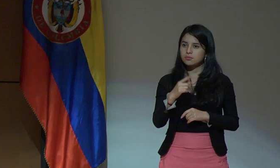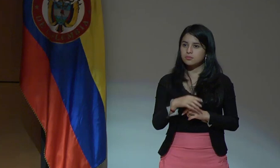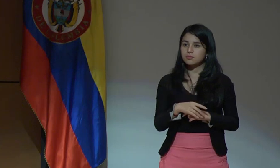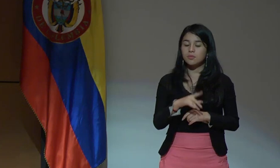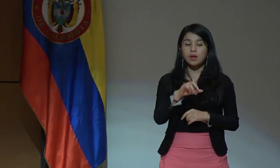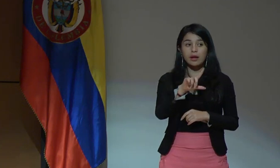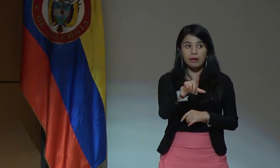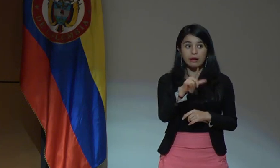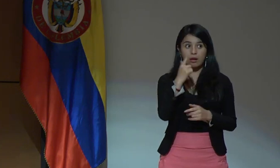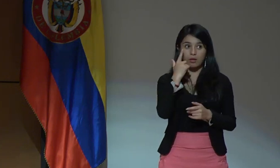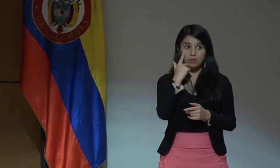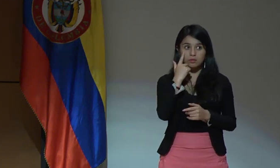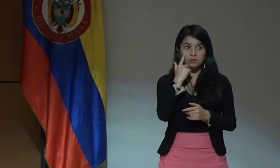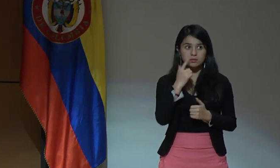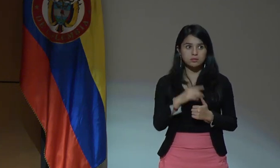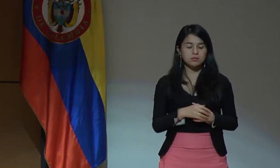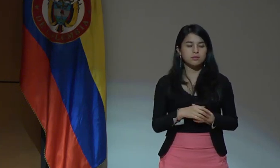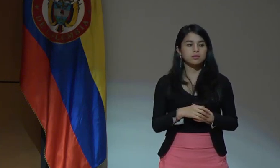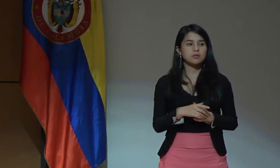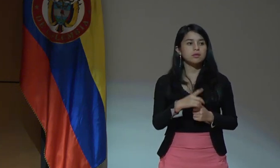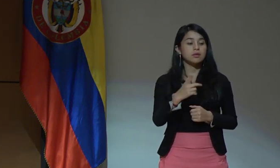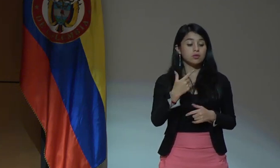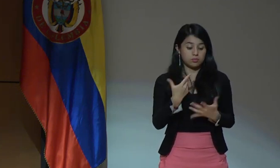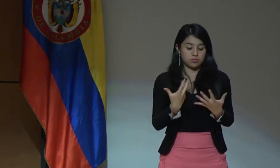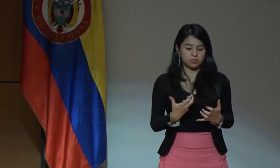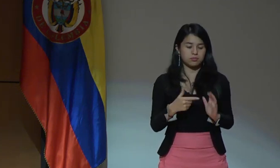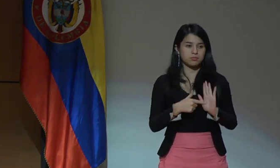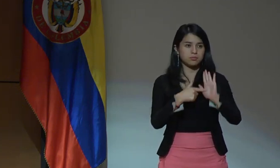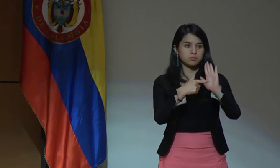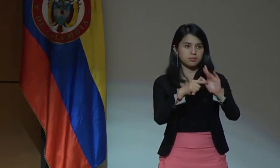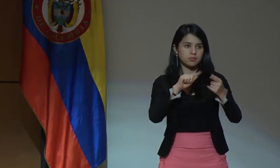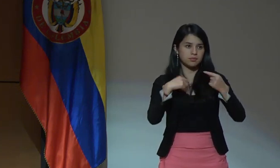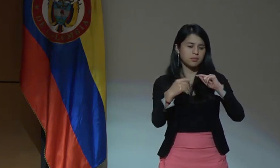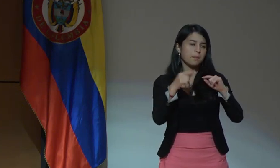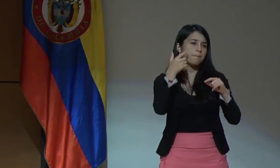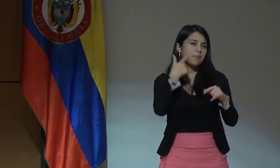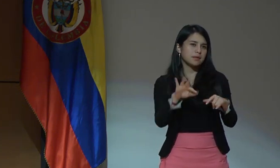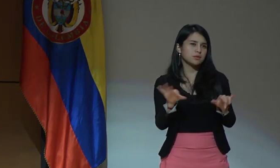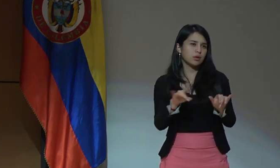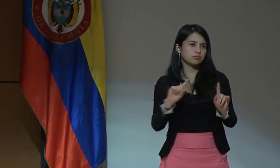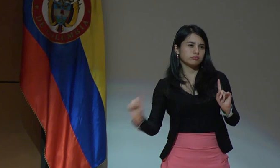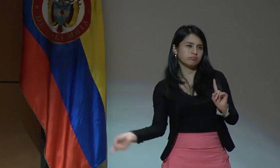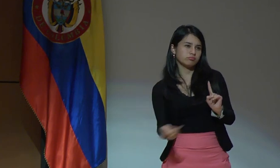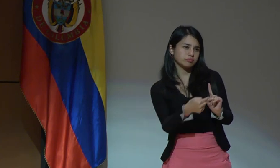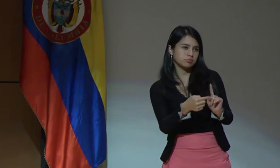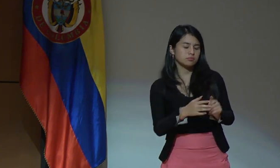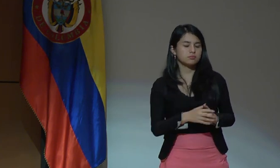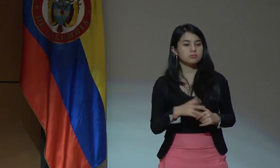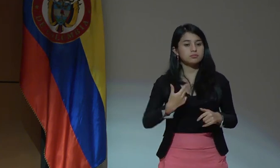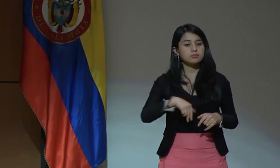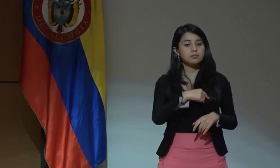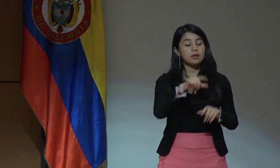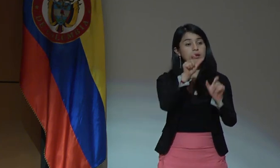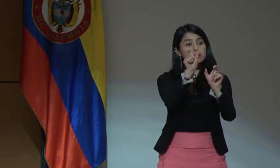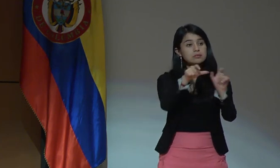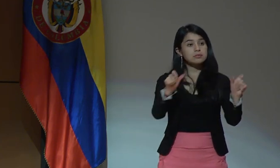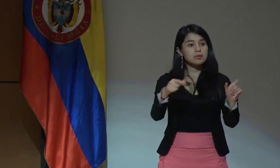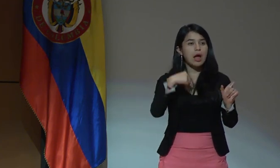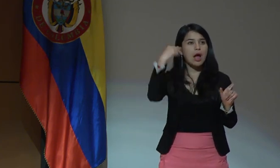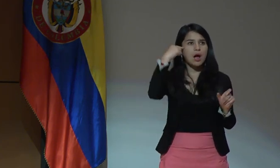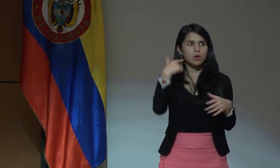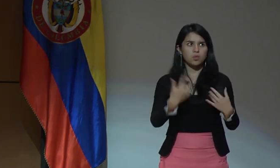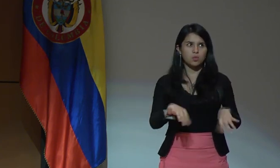Pero ojo, lo que quiero discutir aquí, parece una sutileza, es que la gente se queja de que Popeye